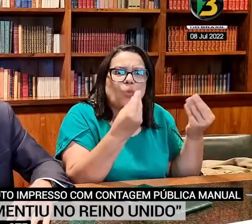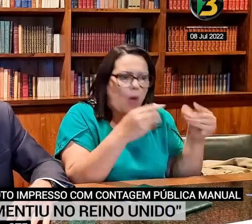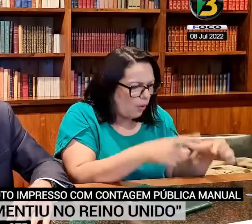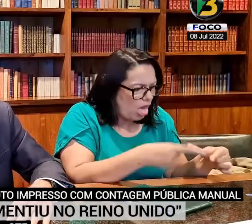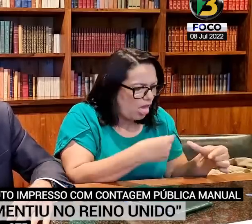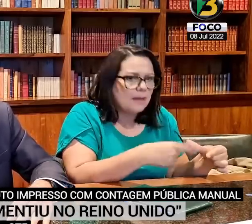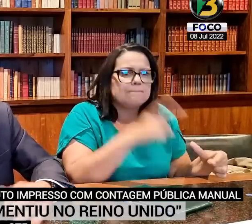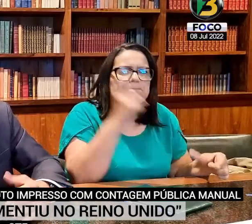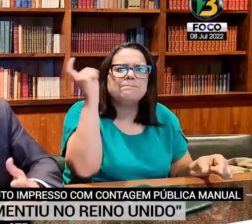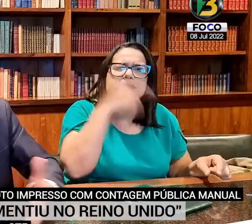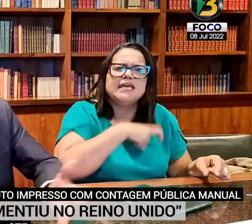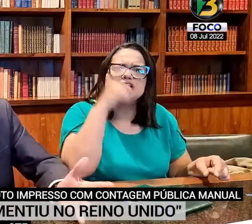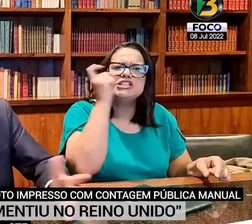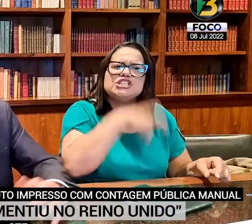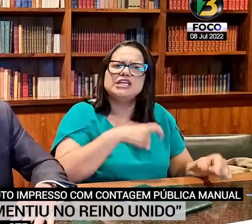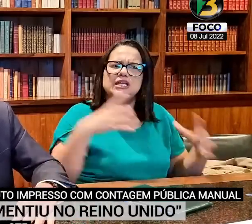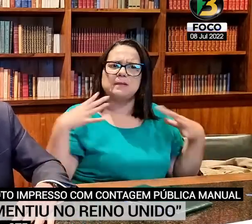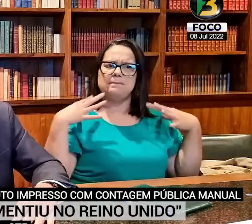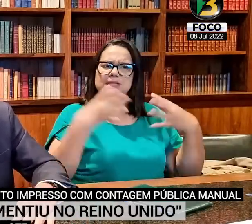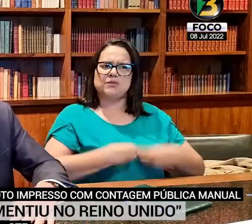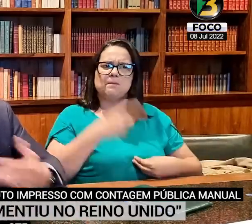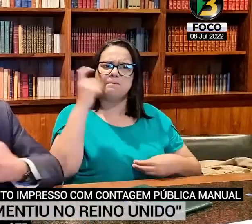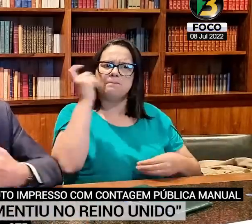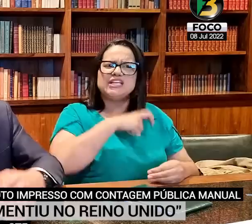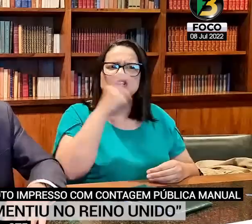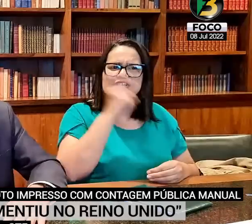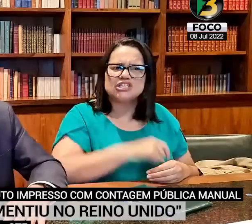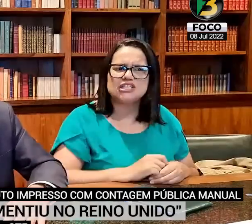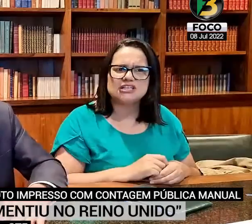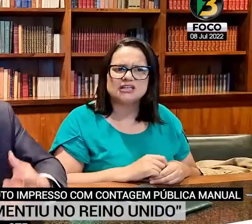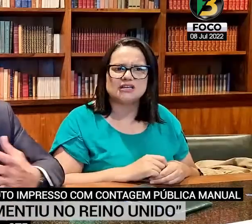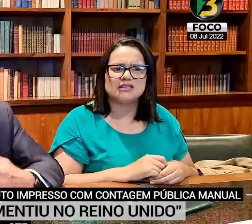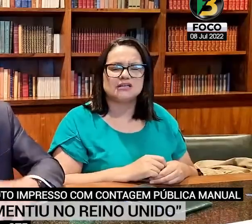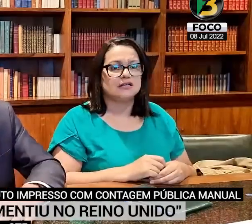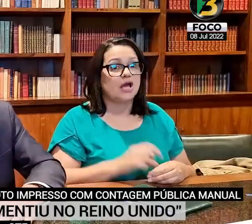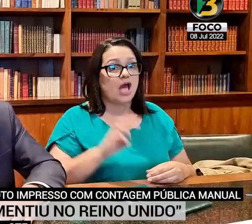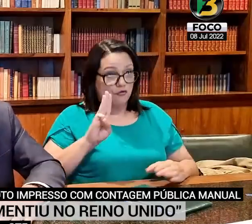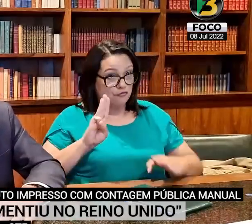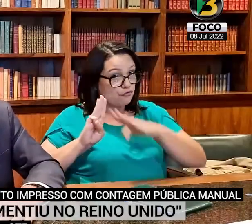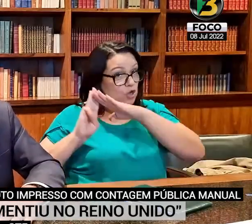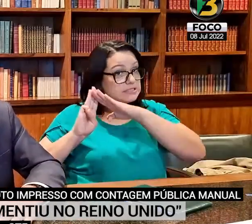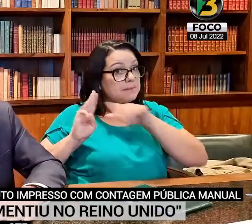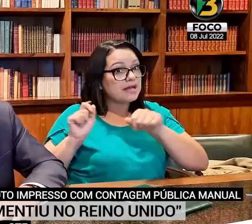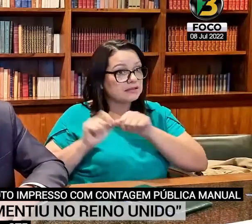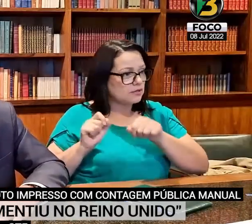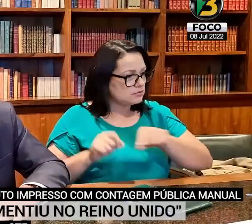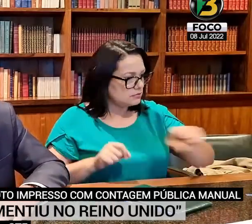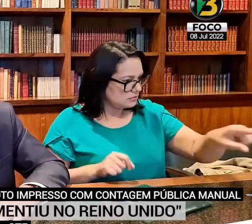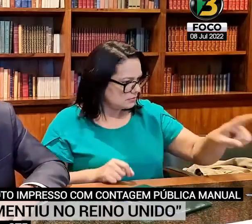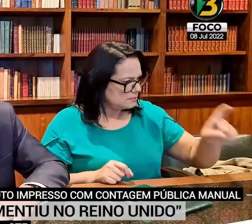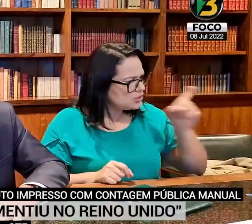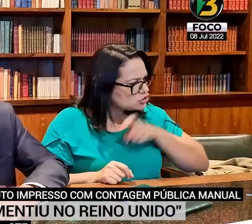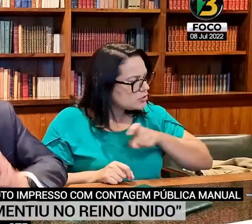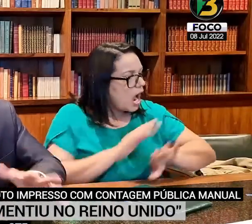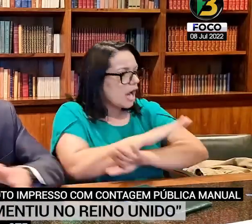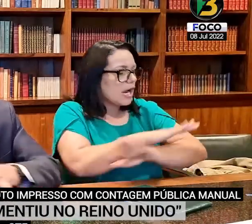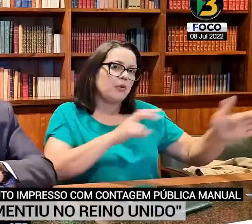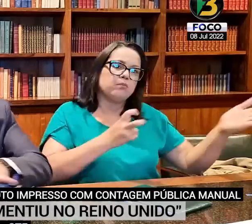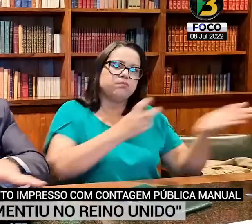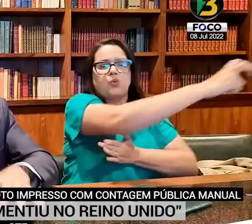o menino Supremo Tribunal Federal do vende nas suas amadas quando a pessoa mente acabou a carreira dela